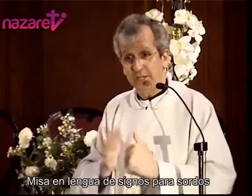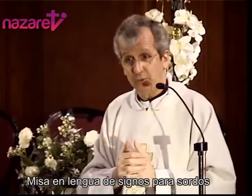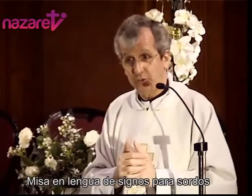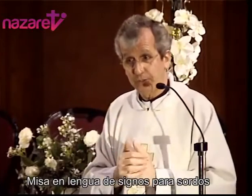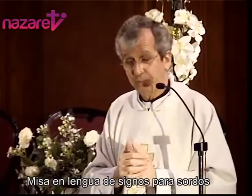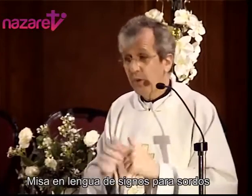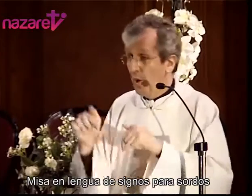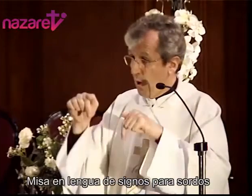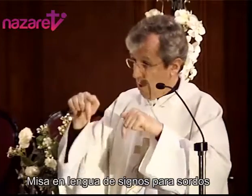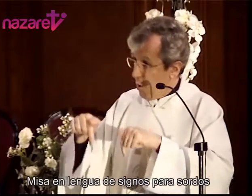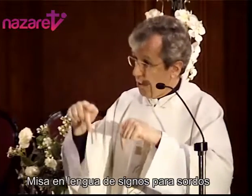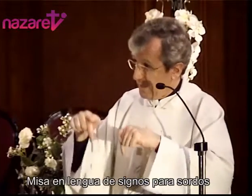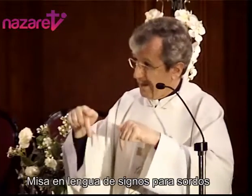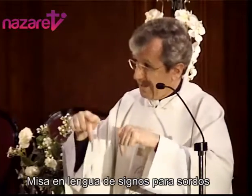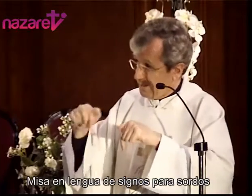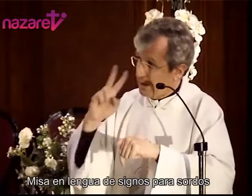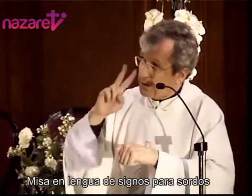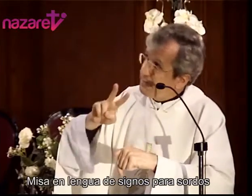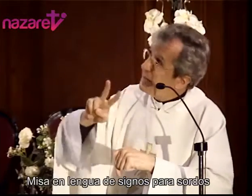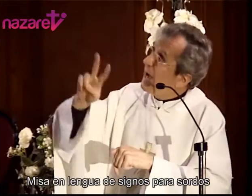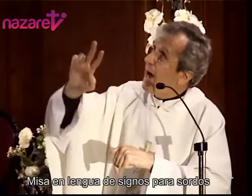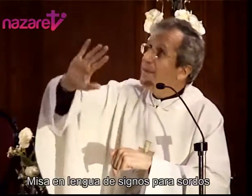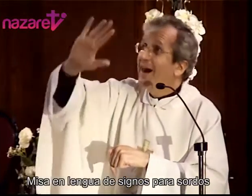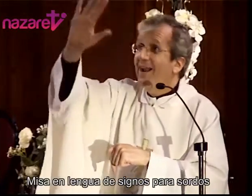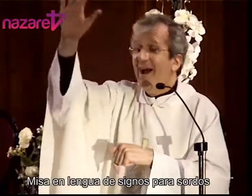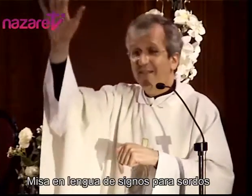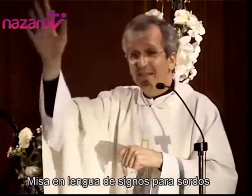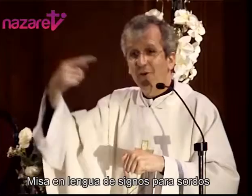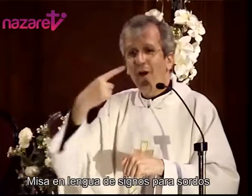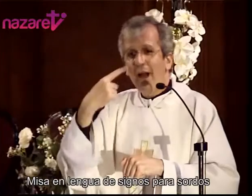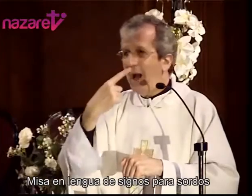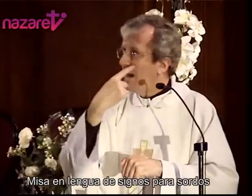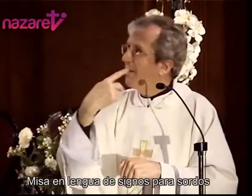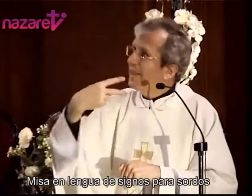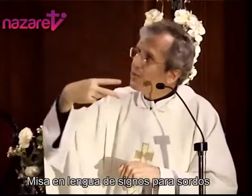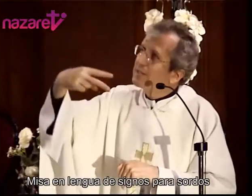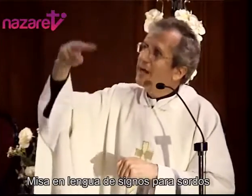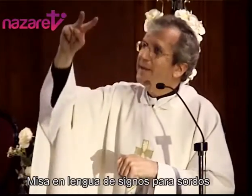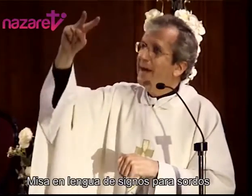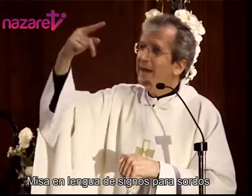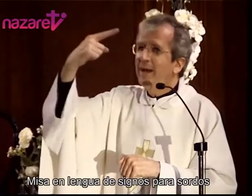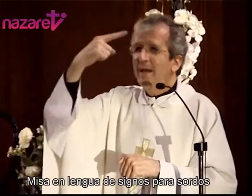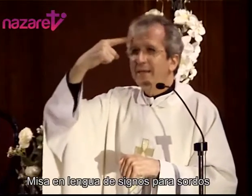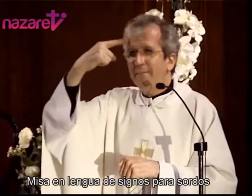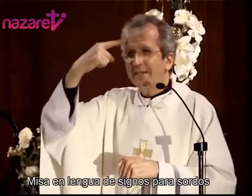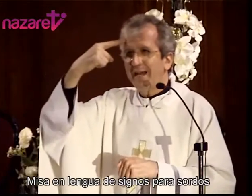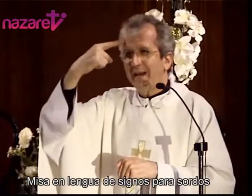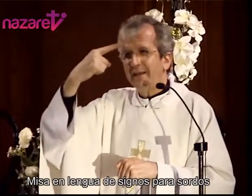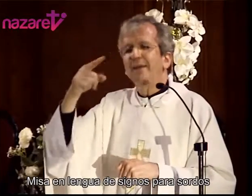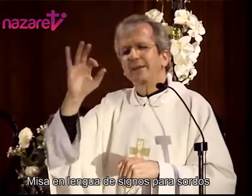discípulos. Hoy se nos invita a mirar al cielo, a levantar nuestra mirada y a pensar que